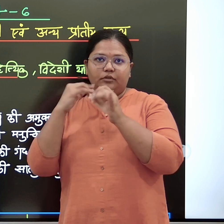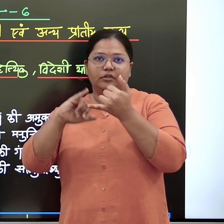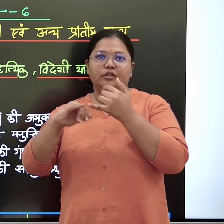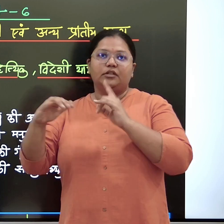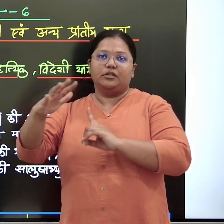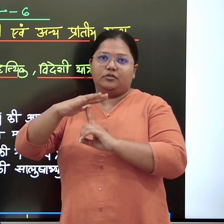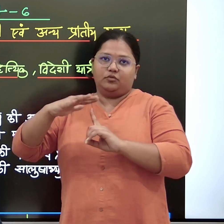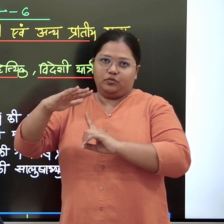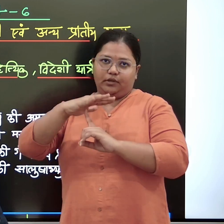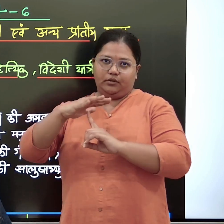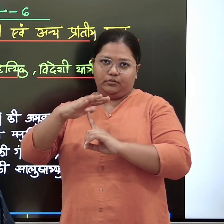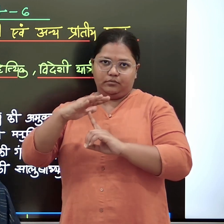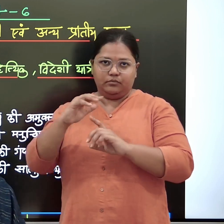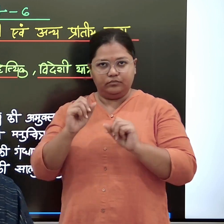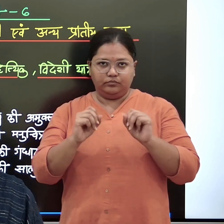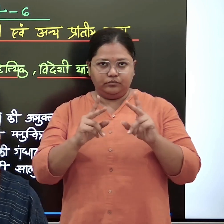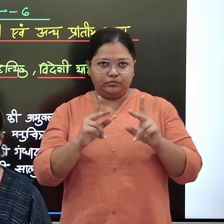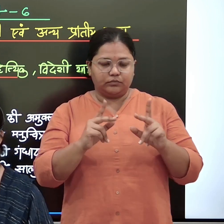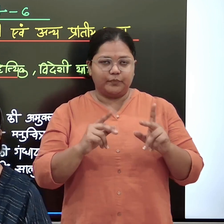विजयनगर